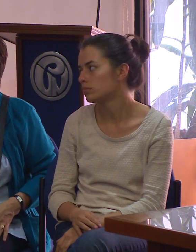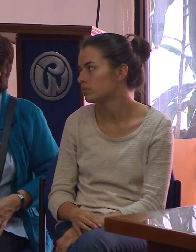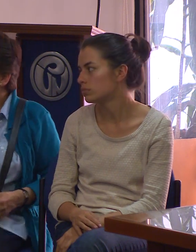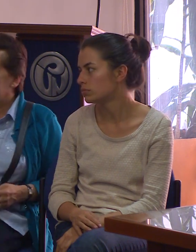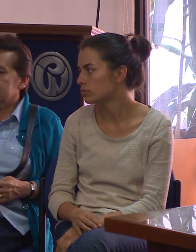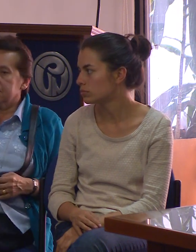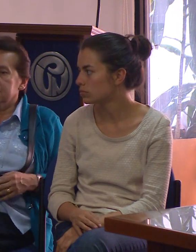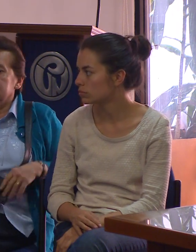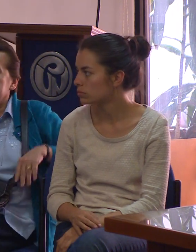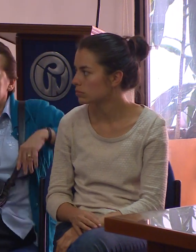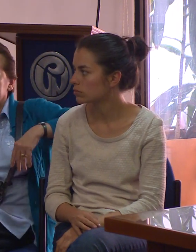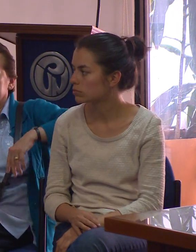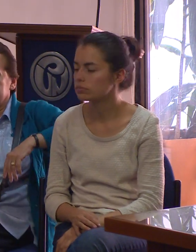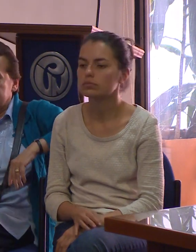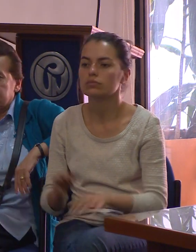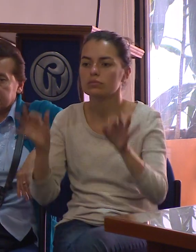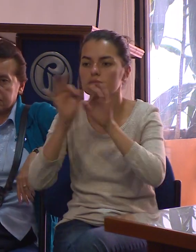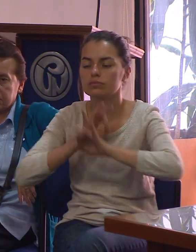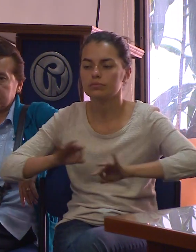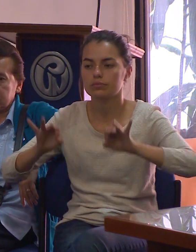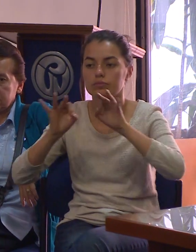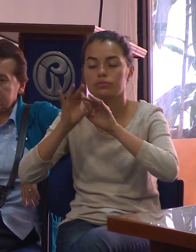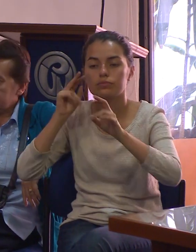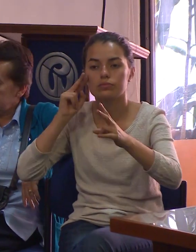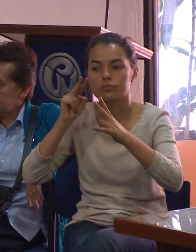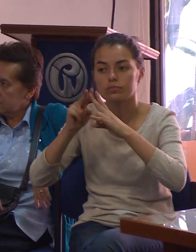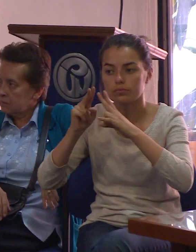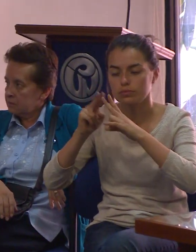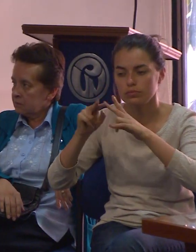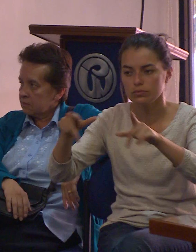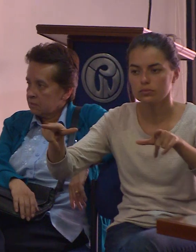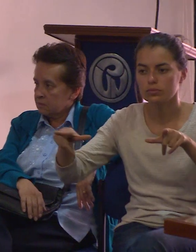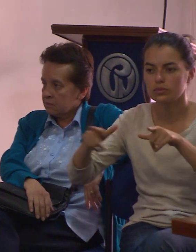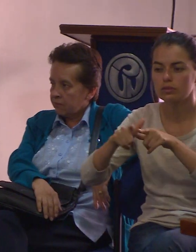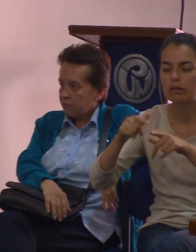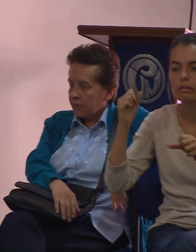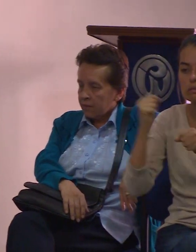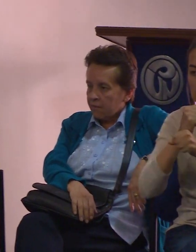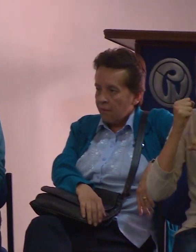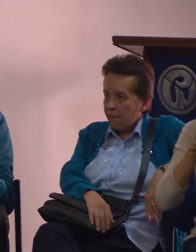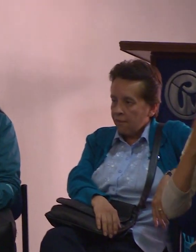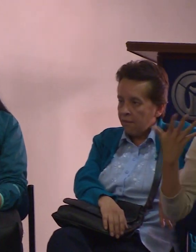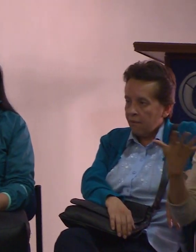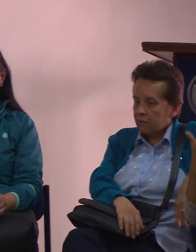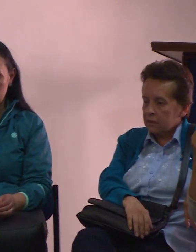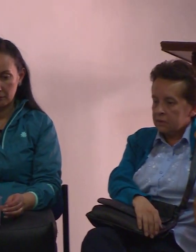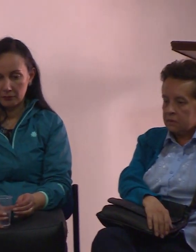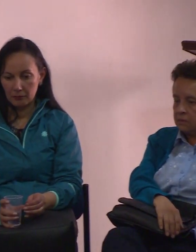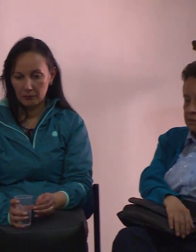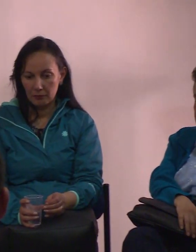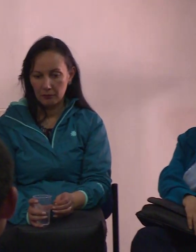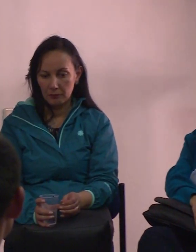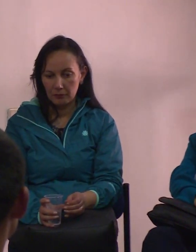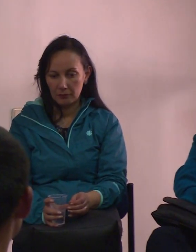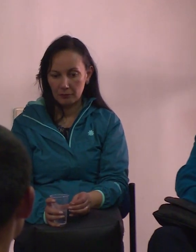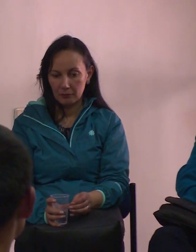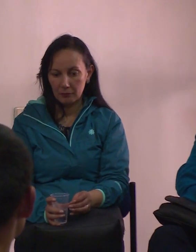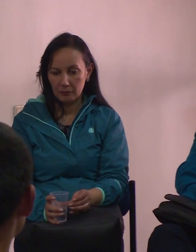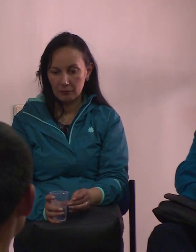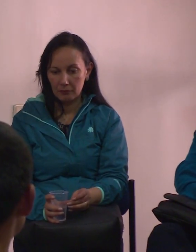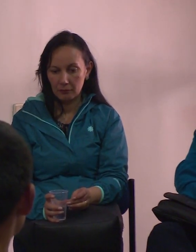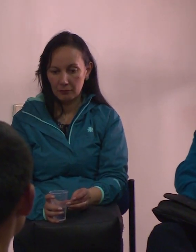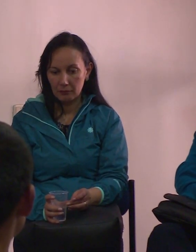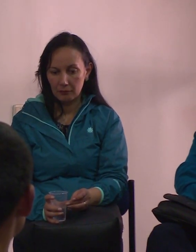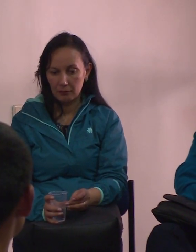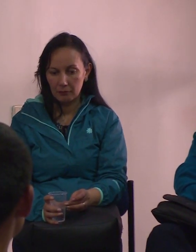Bueno, frente a la importancia de conocer los lugares donde trabajan los grupos de investigación o potencialmente